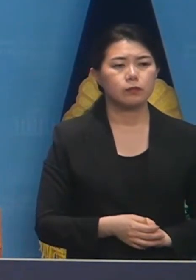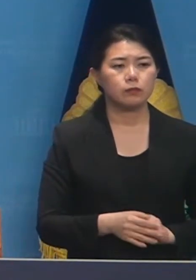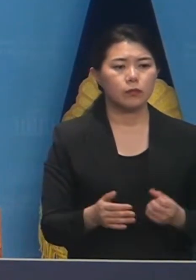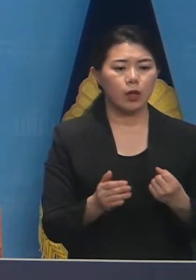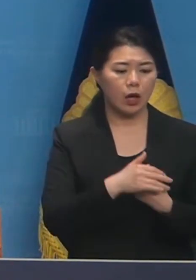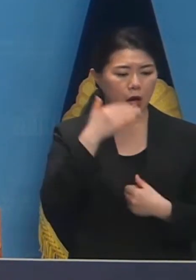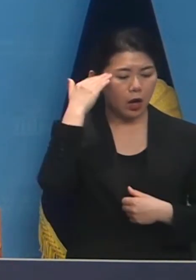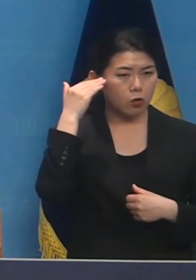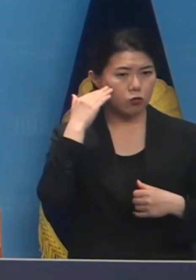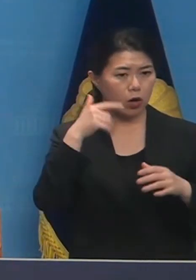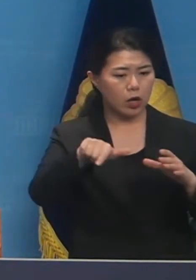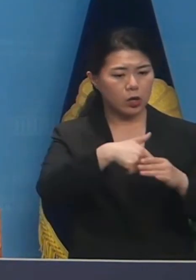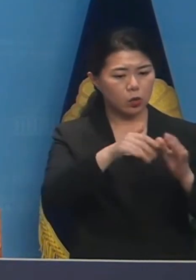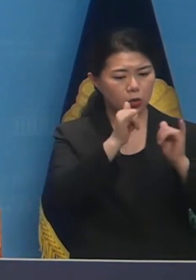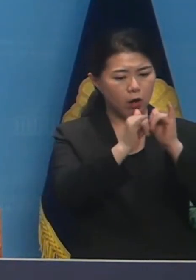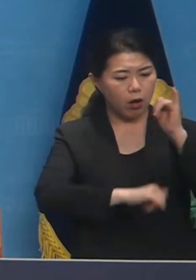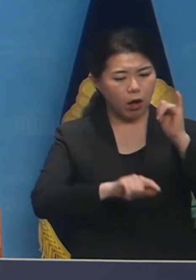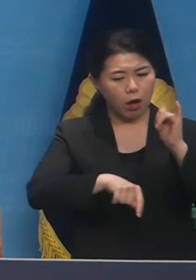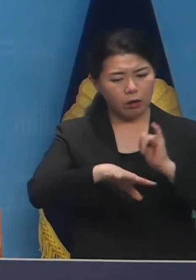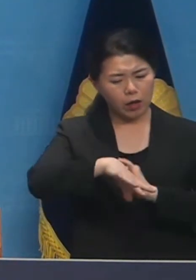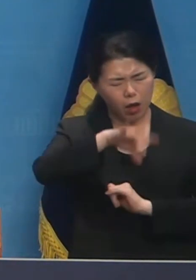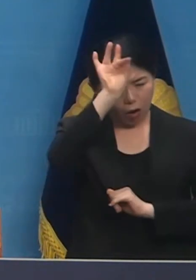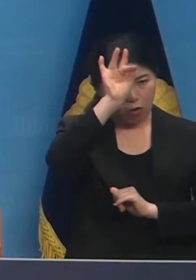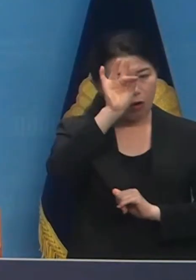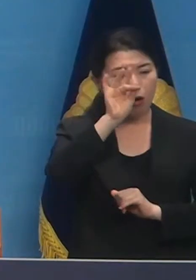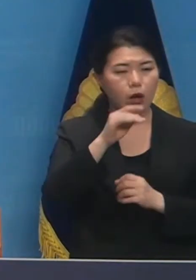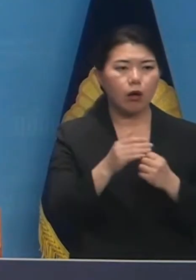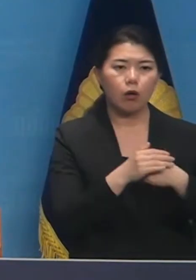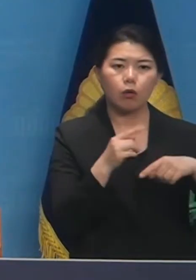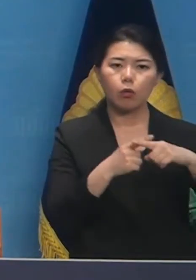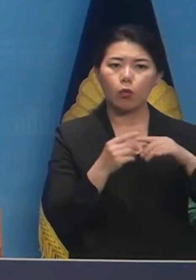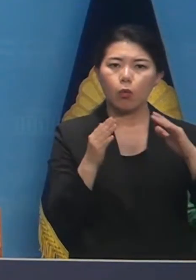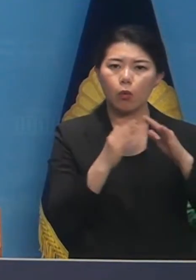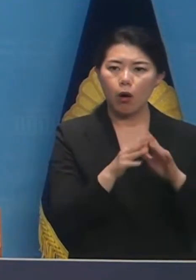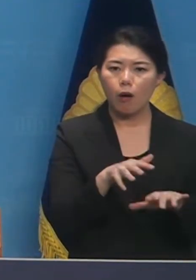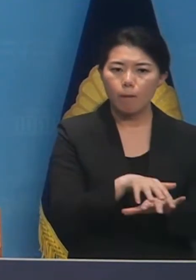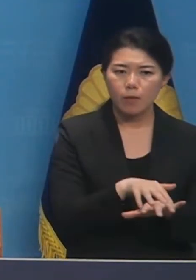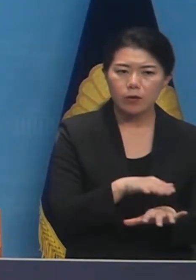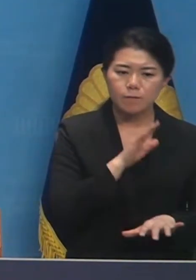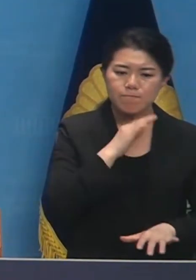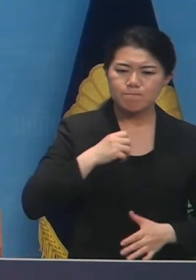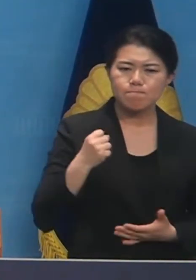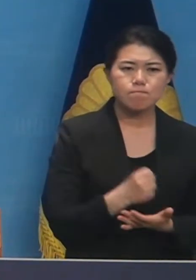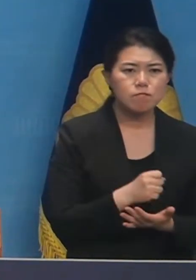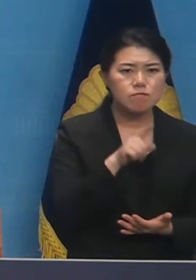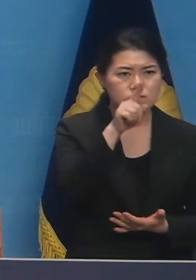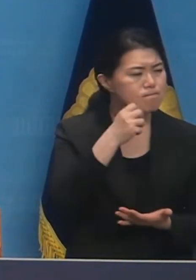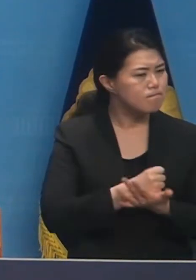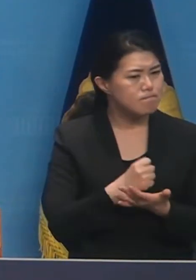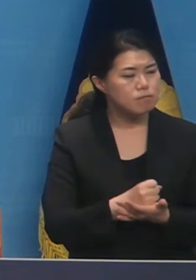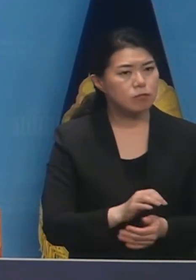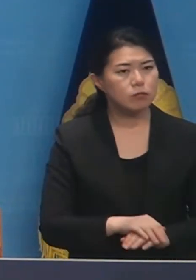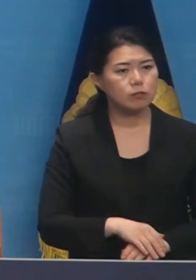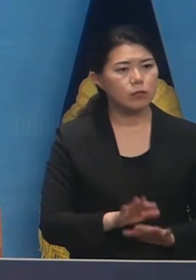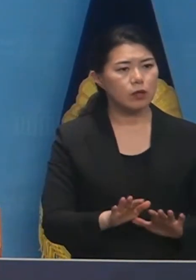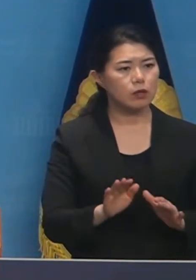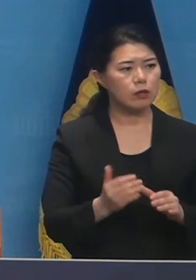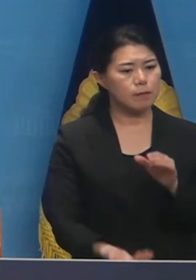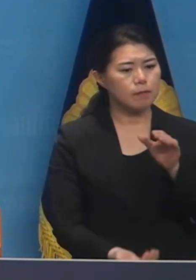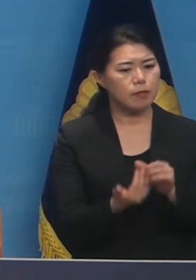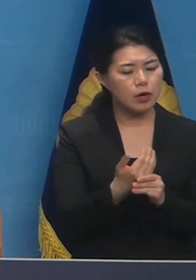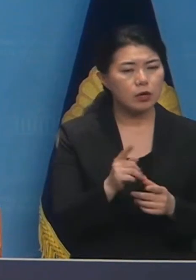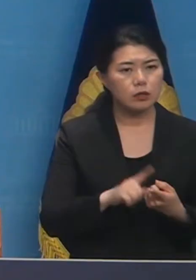한국 기독교 역사의 초유의 이런 현상에 대해서 교회는 강력히 규탄합니다. 앞으로 이 일에 대해서